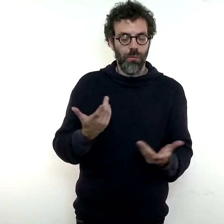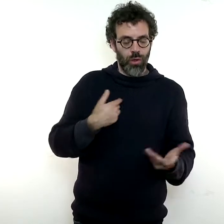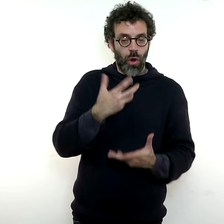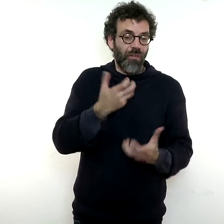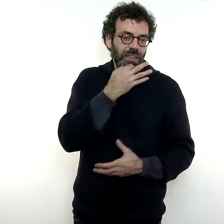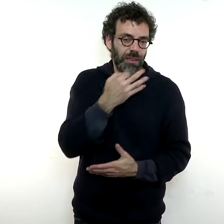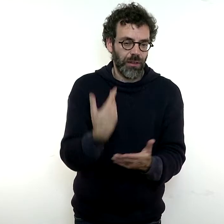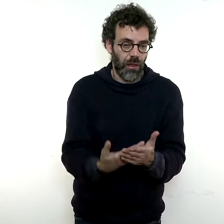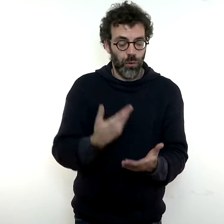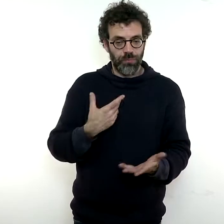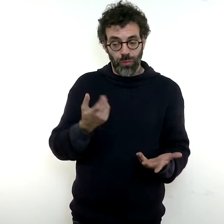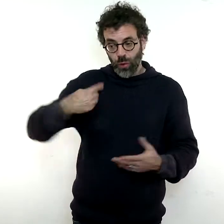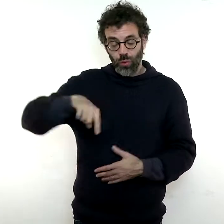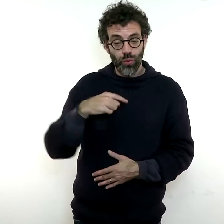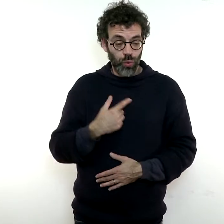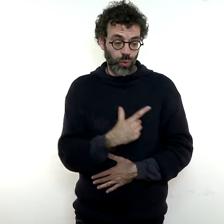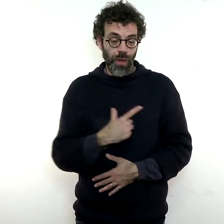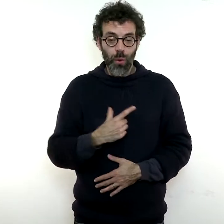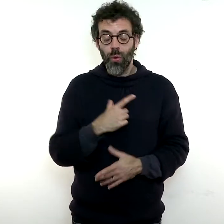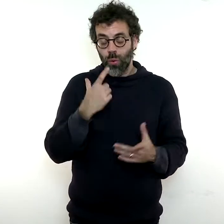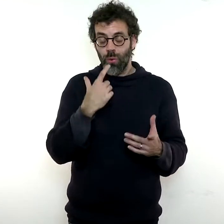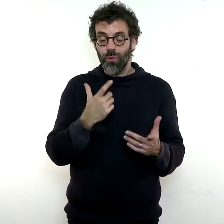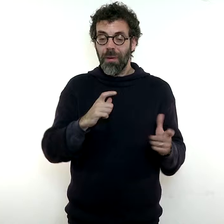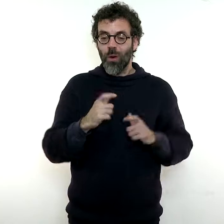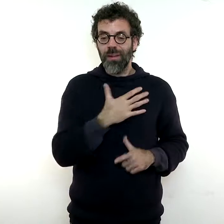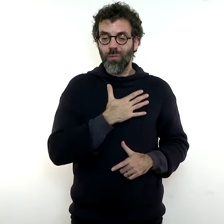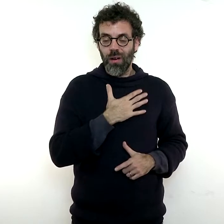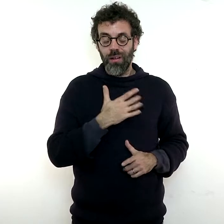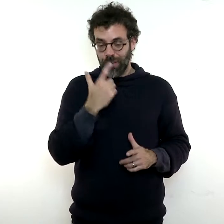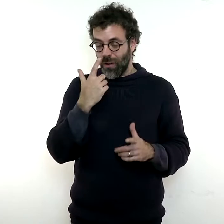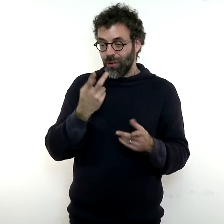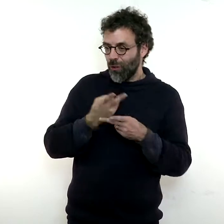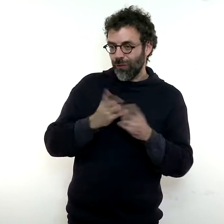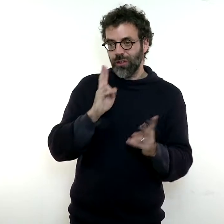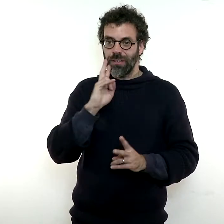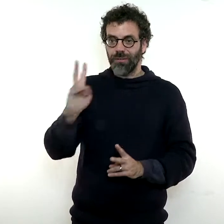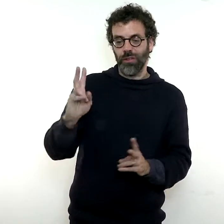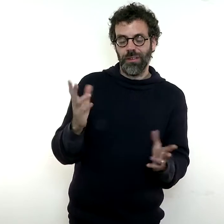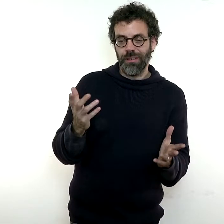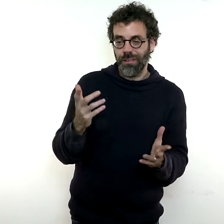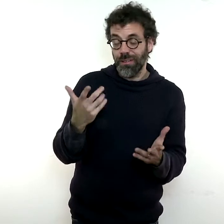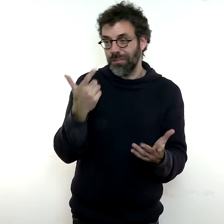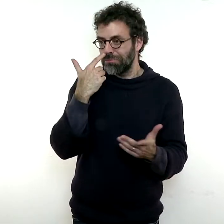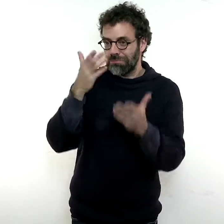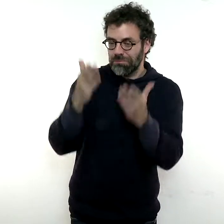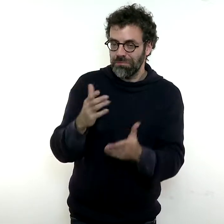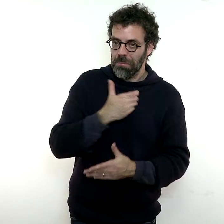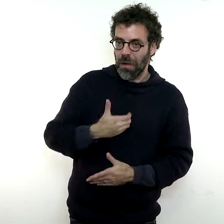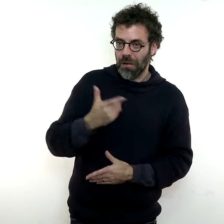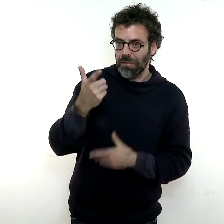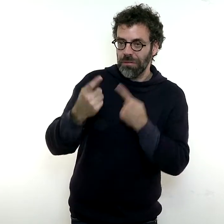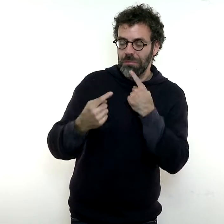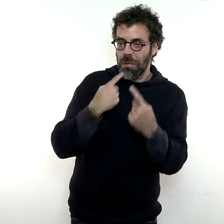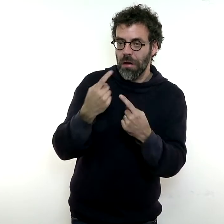les deux un peu surpris, mais voilà, on a le dire et je crois que c'est la franchise de notre langage ne peut être qu'appréciée. Merci. Merci,